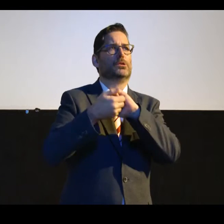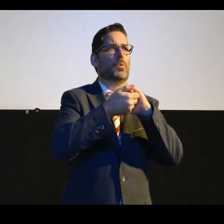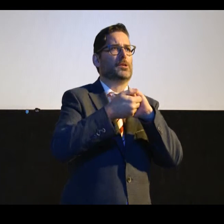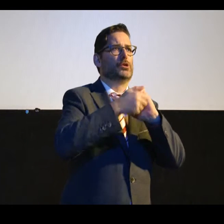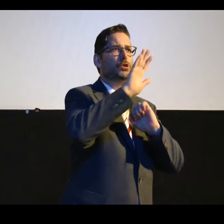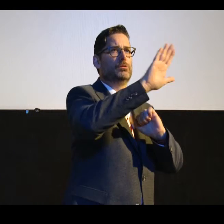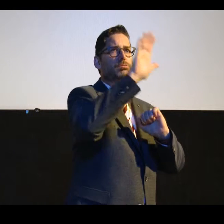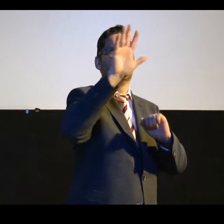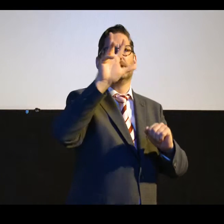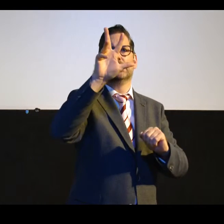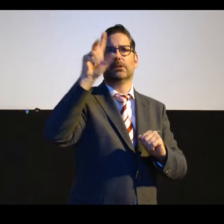entidad.